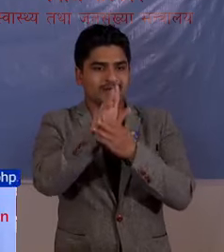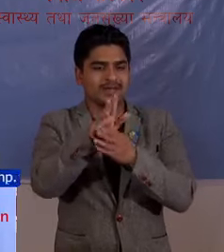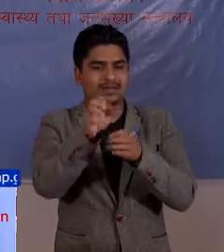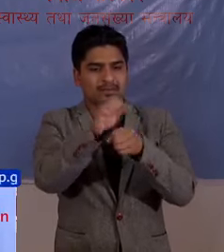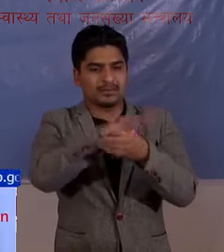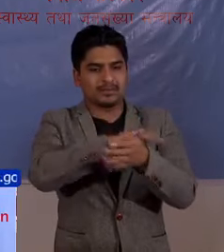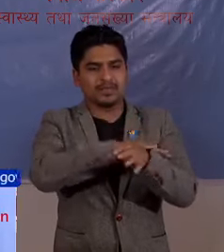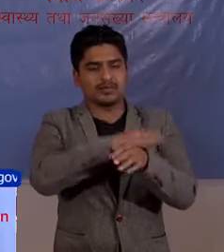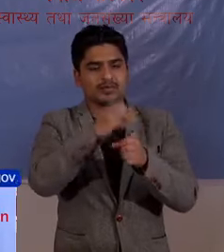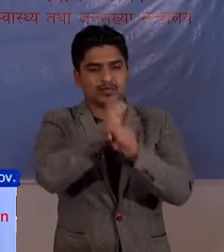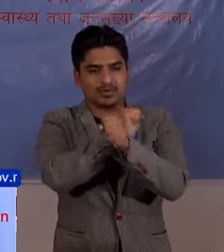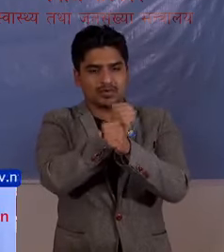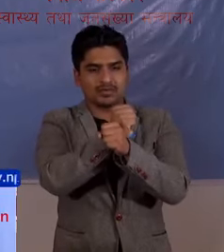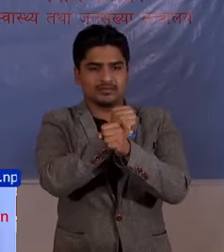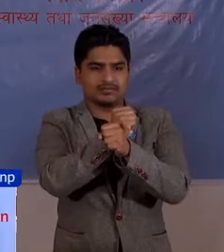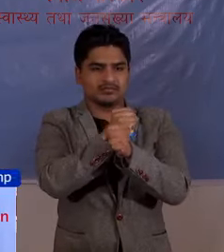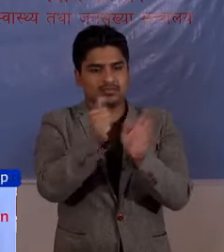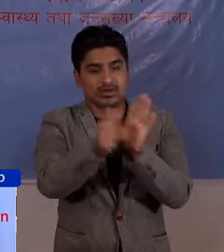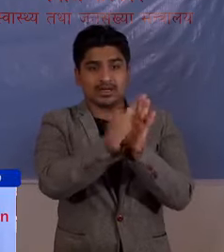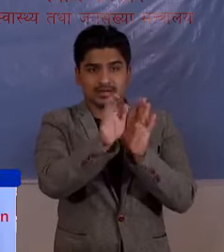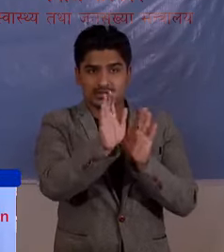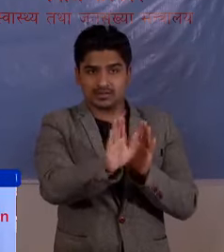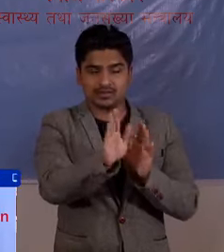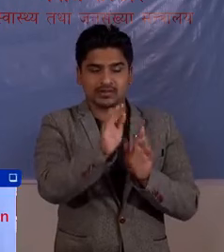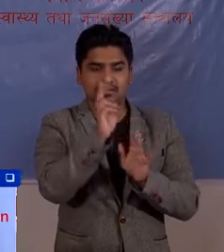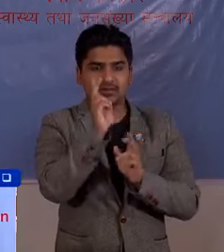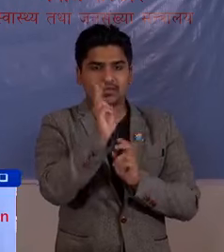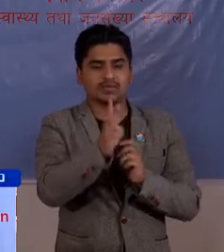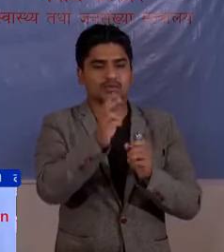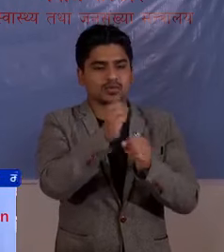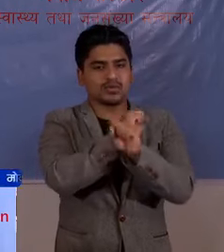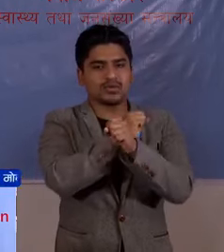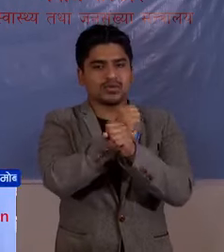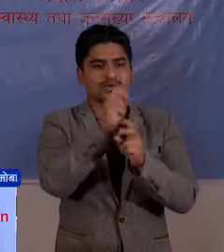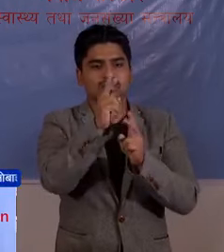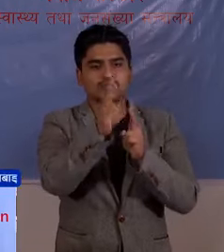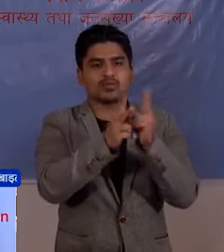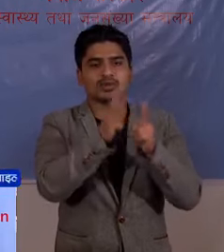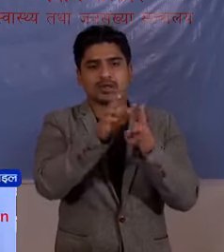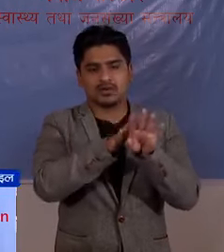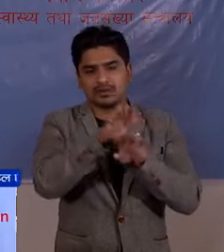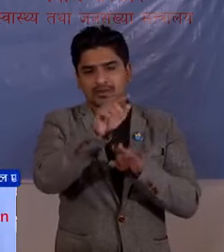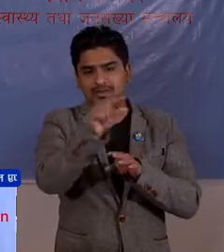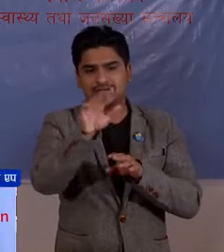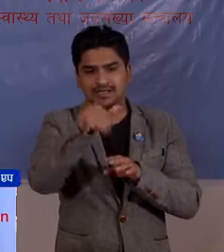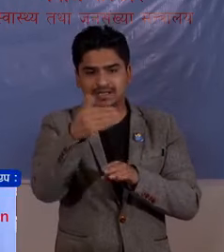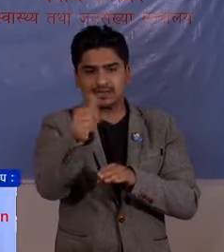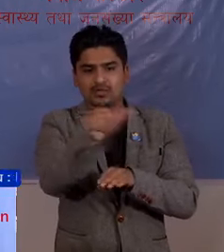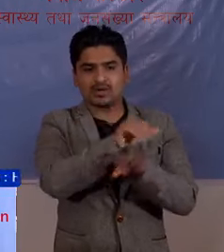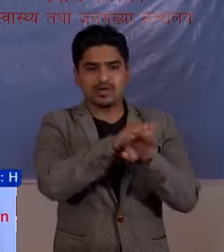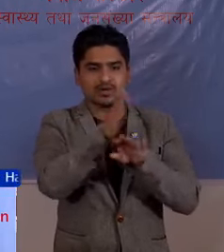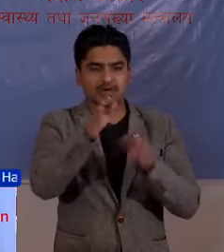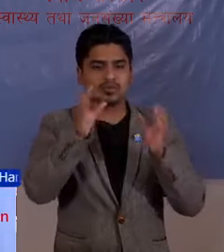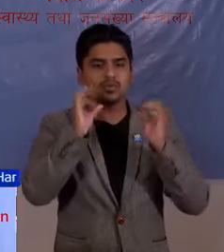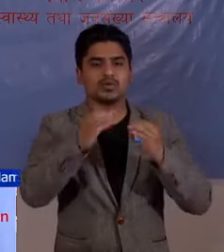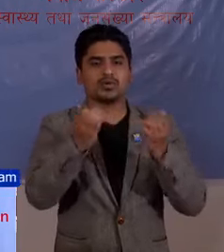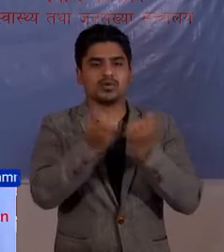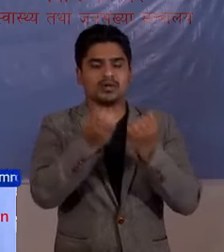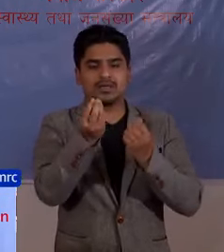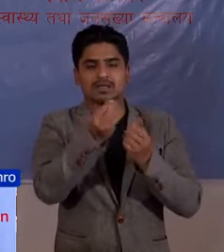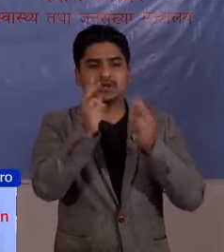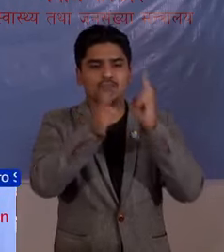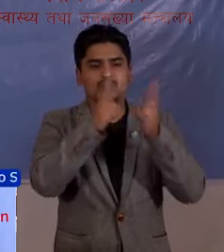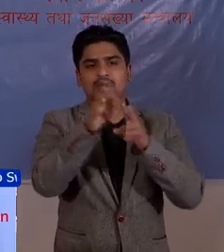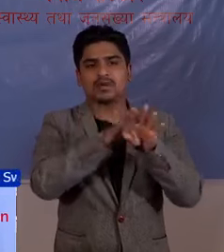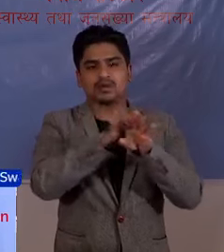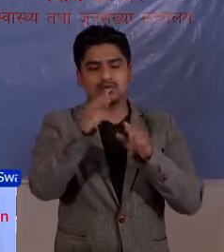संक्रमणको जोखिम मोलिरहनु भएको छ त्यो जोखिमको कुरालाई र उहाँहरूले अपनाउनु पर्ने केही